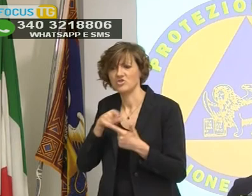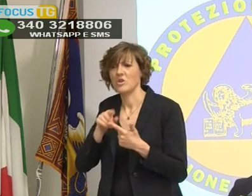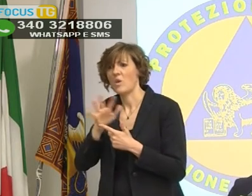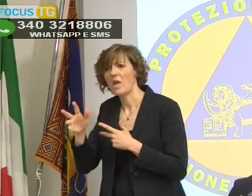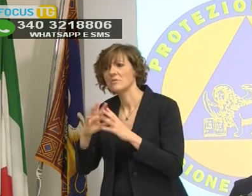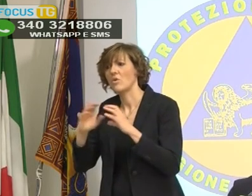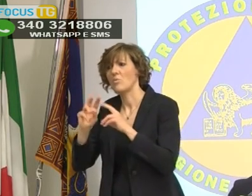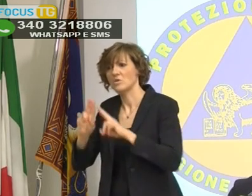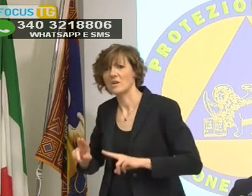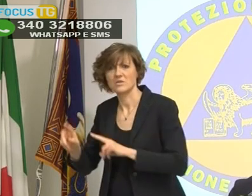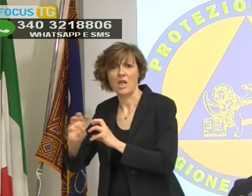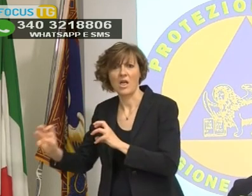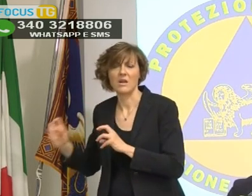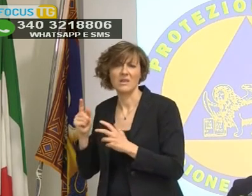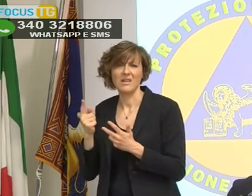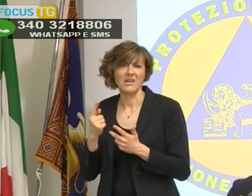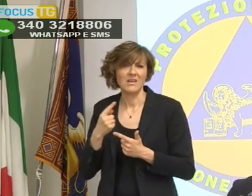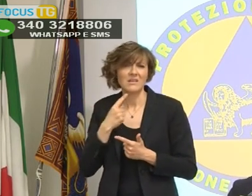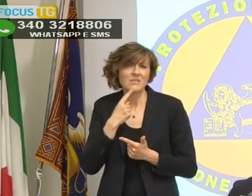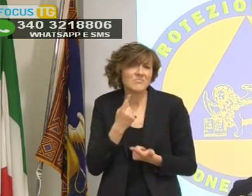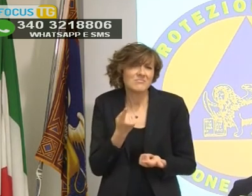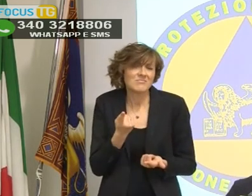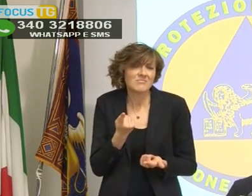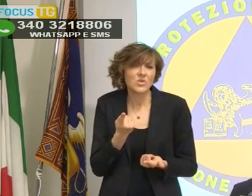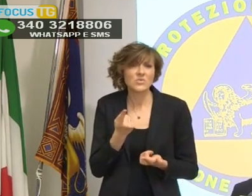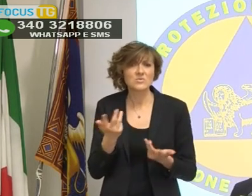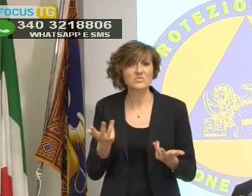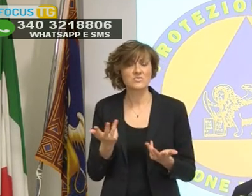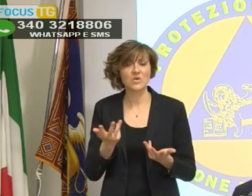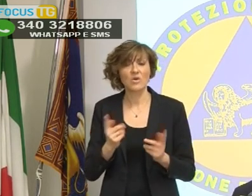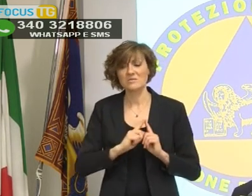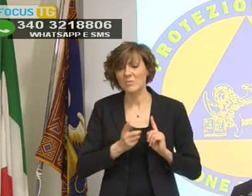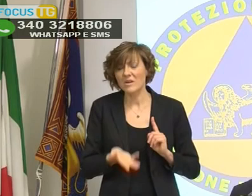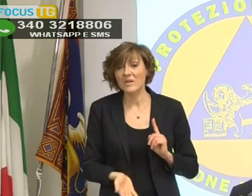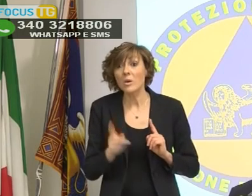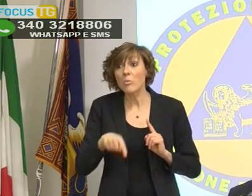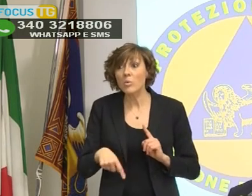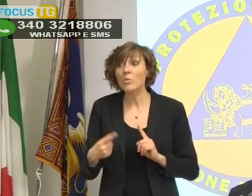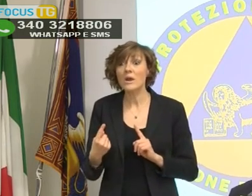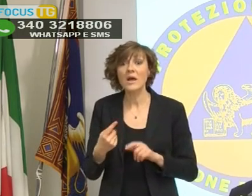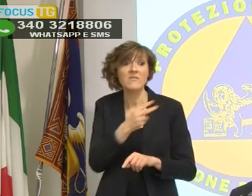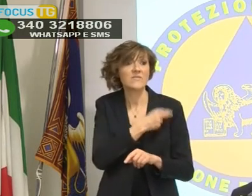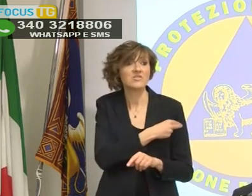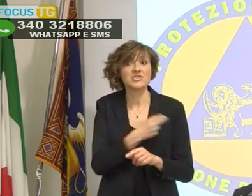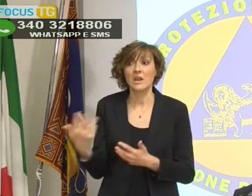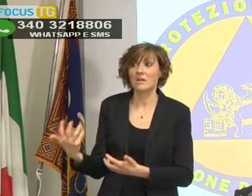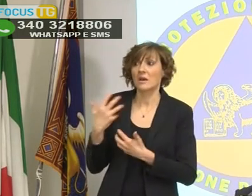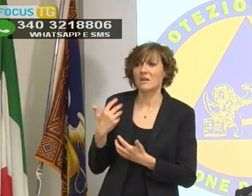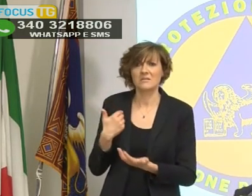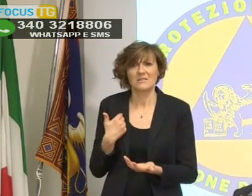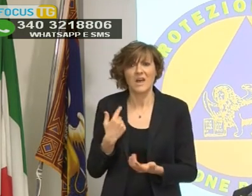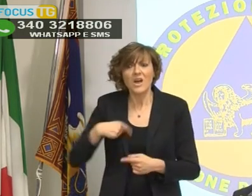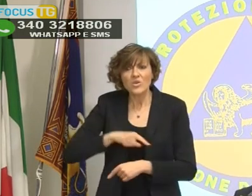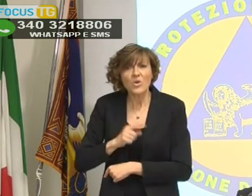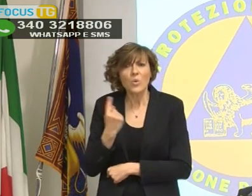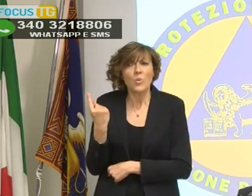cosa volete che vi dica? Non so cosa dirvi. Addirittura siamo arrivati al punto nel quale siamo attaccati per i vaccini. Allora, siamo l'unica regione